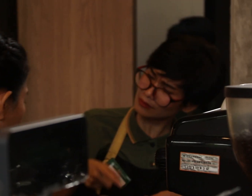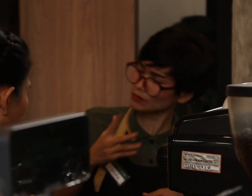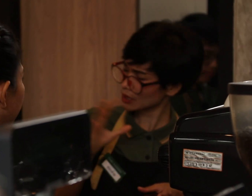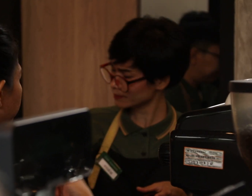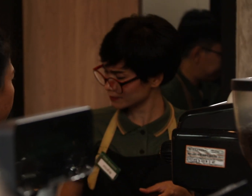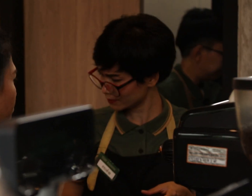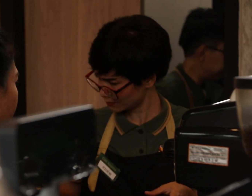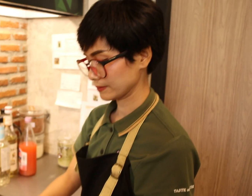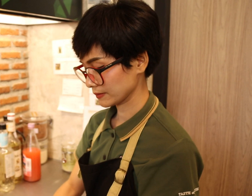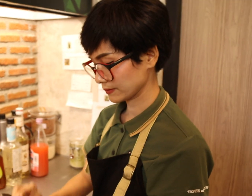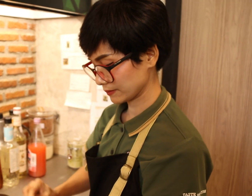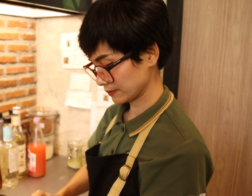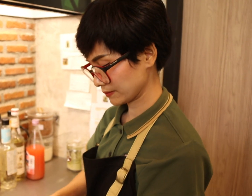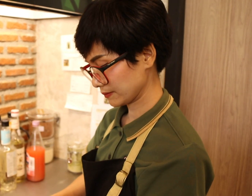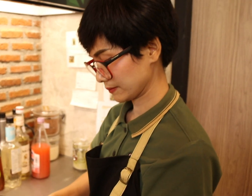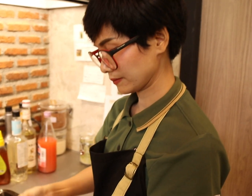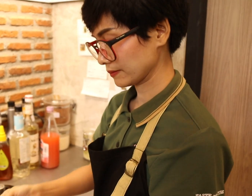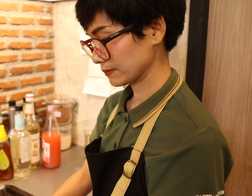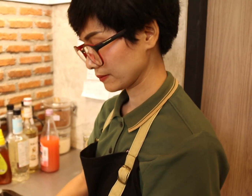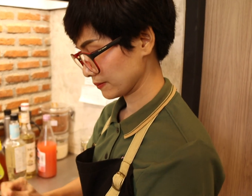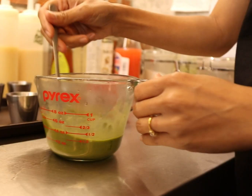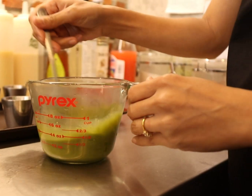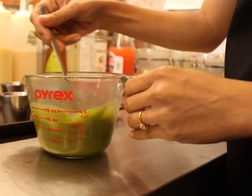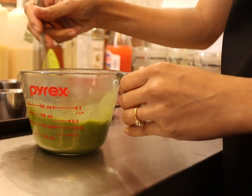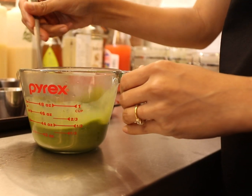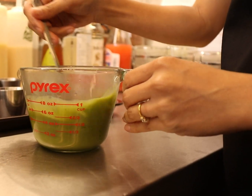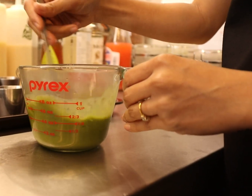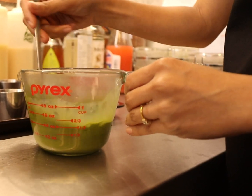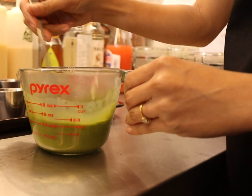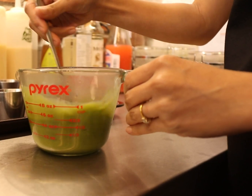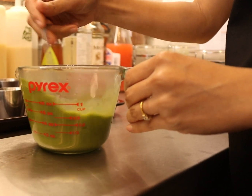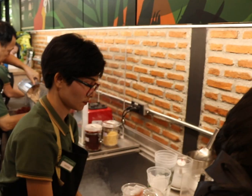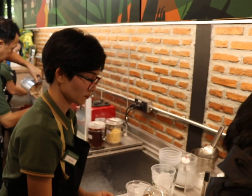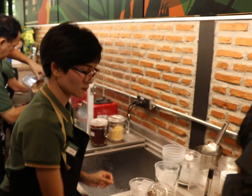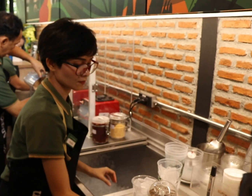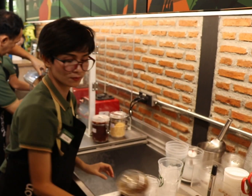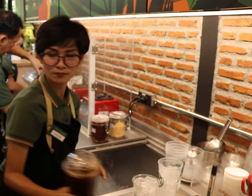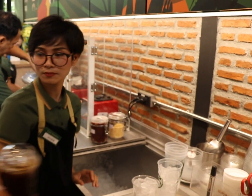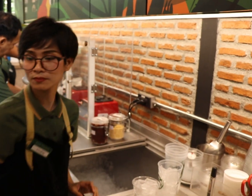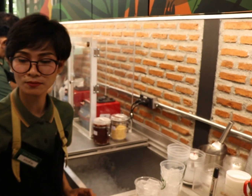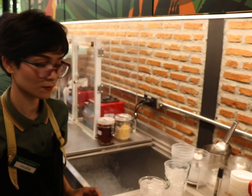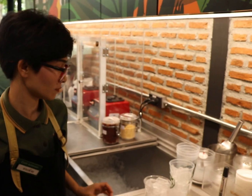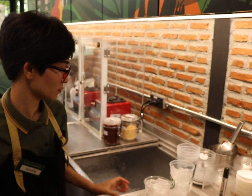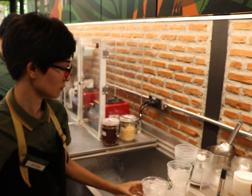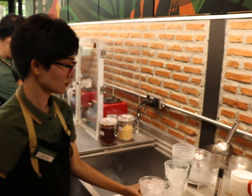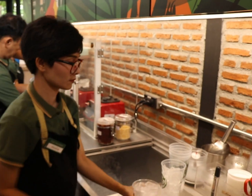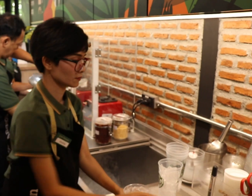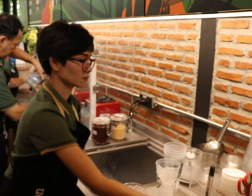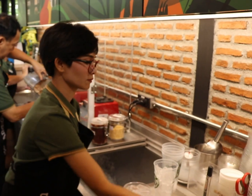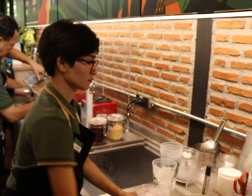การณ์ต่างๆมากมายมีผู้คนมาที่ร้านเยอะๆนะคะก็อยากให้ทุกคนเนี่ยได้เข้าไปที่ร้านคาเฟ่อเมซอนนี้นะค